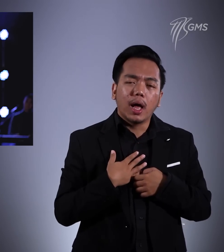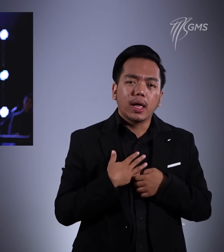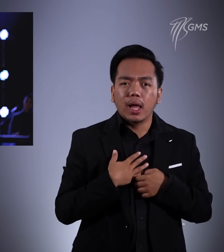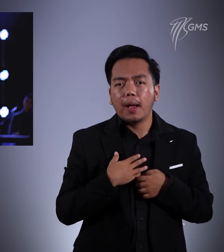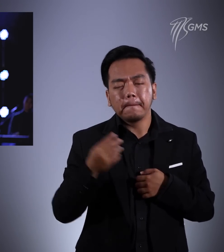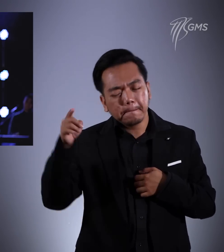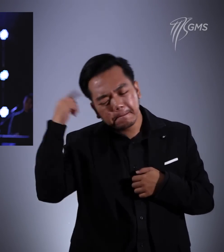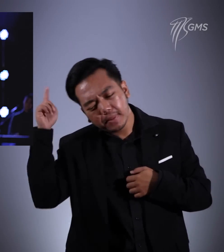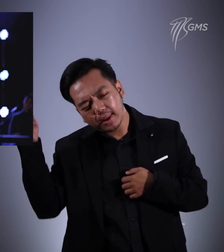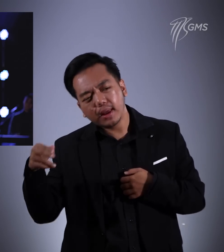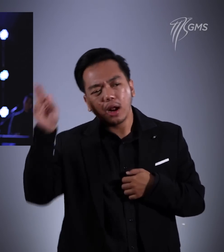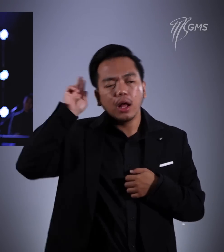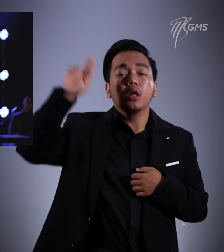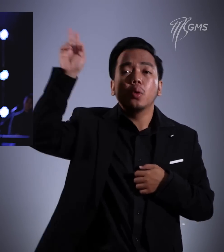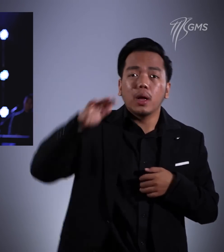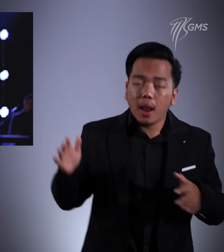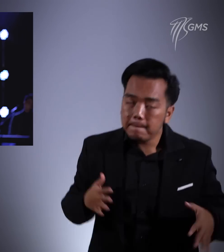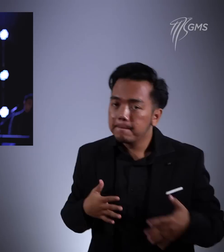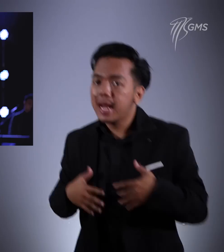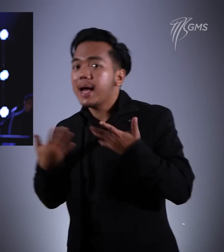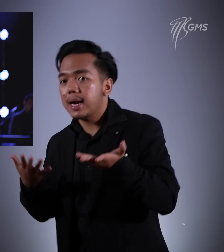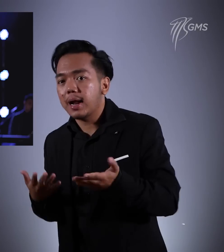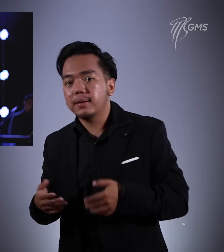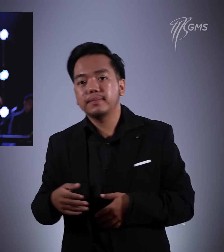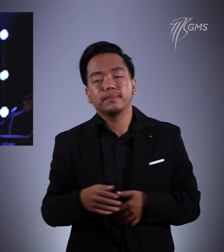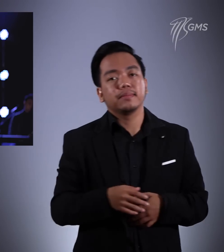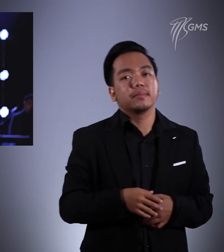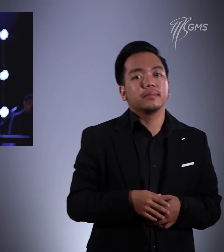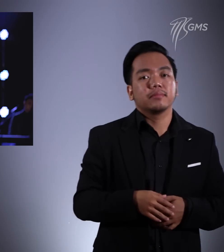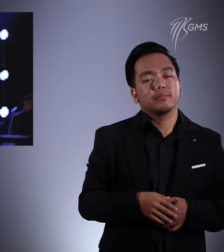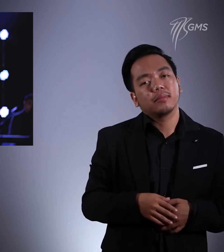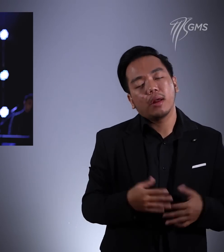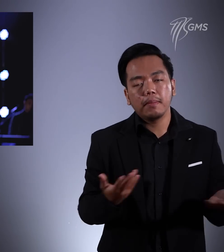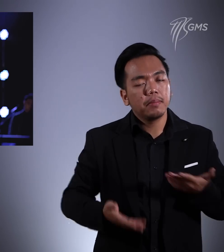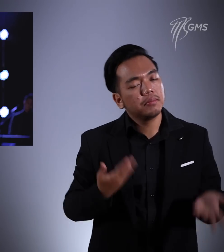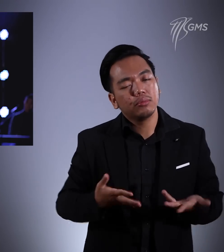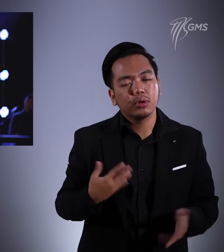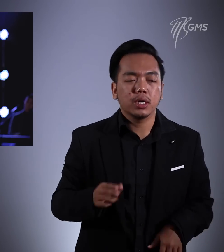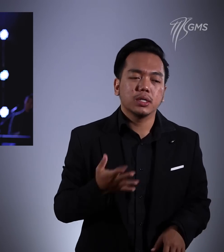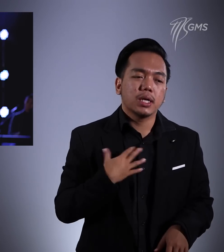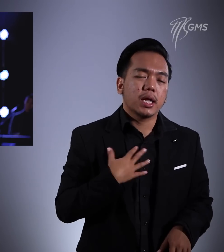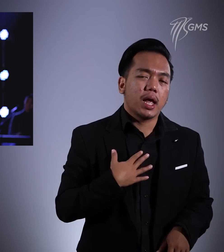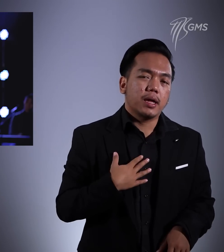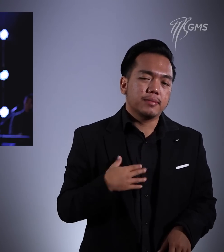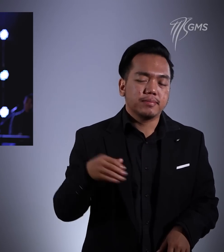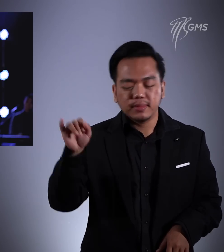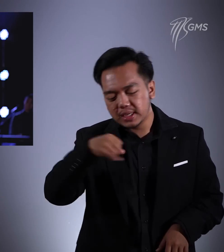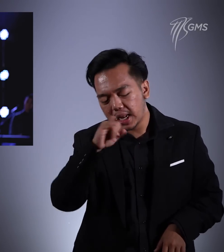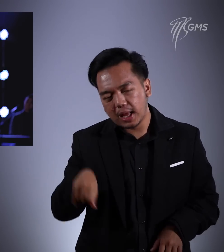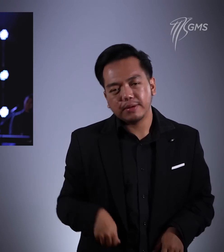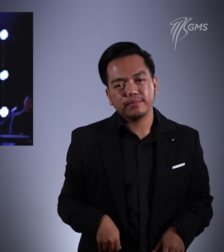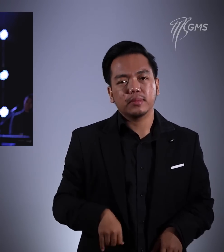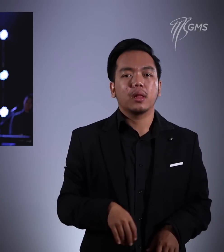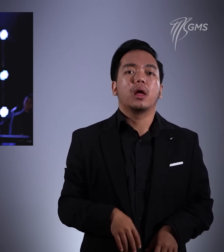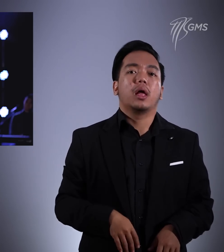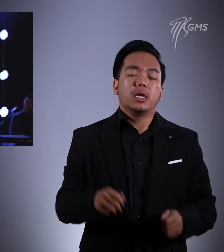berbuat sesuatu yang buruk. Atau karena saya kurang taat. Atau karena saya teledor sesuatu tanpa sengaja, apalagi yang disengaja. Setiap kali saya